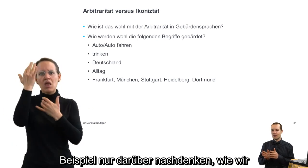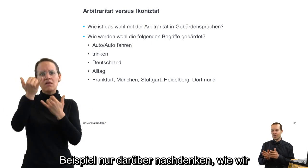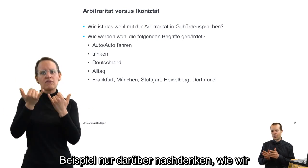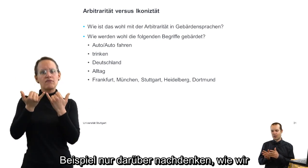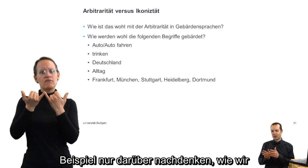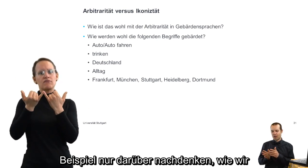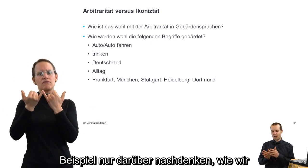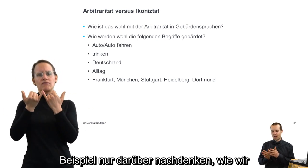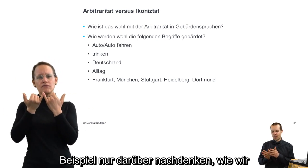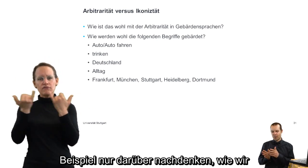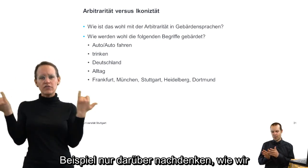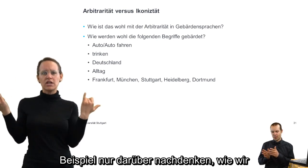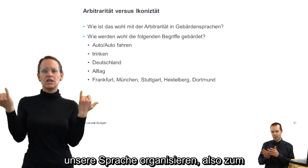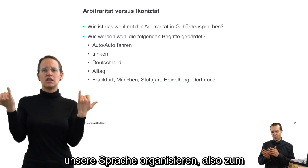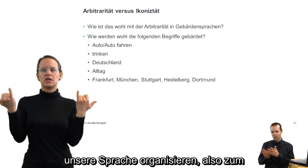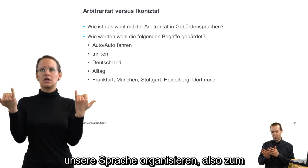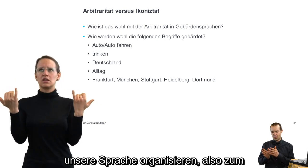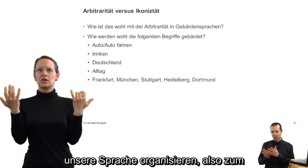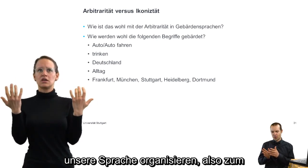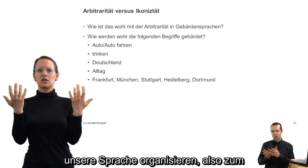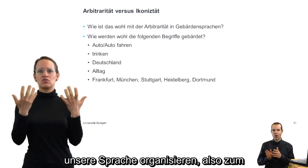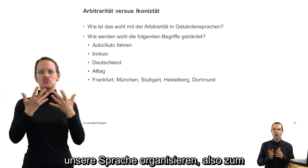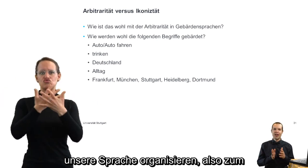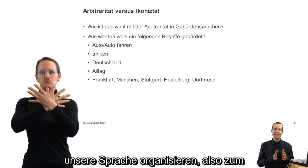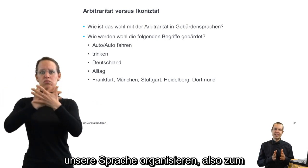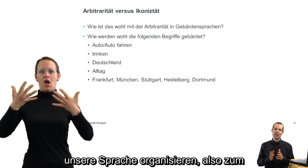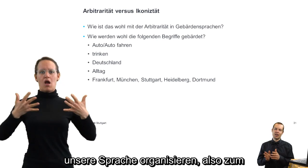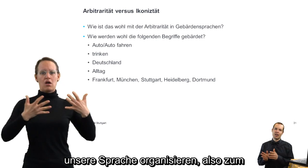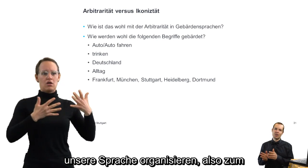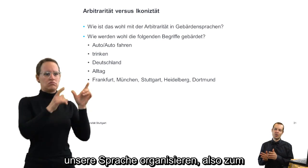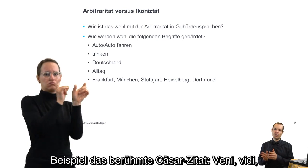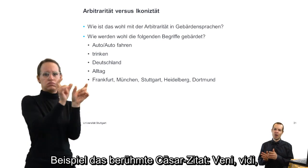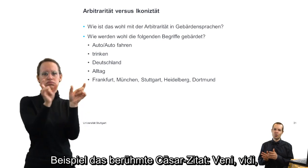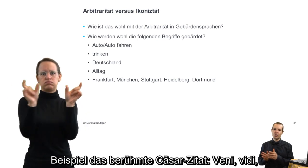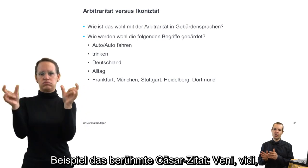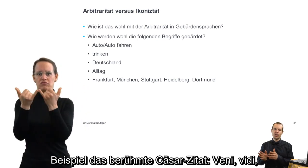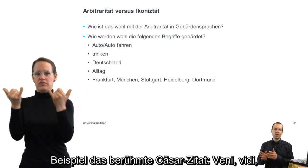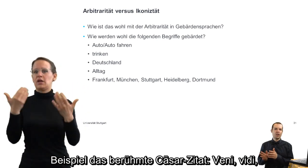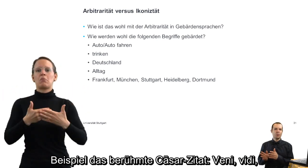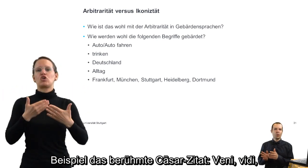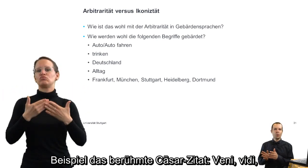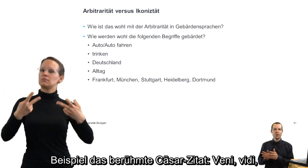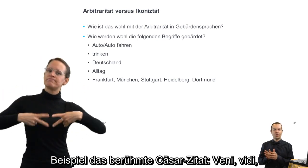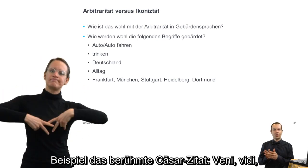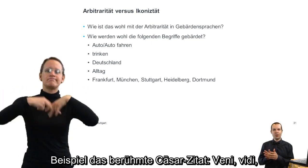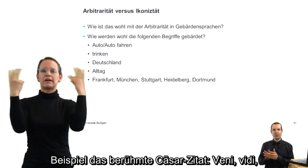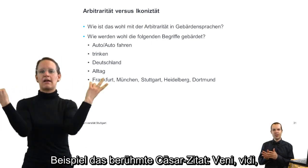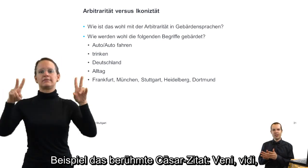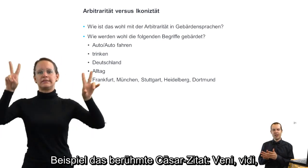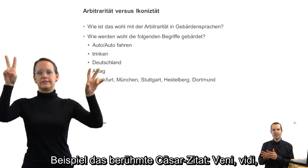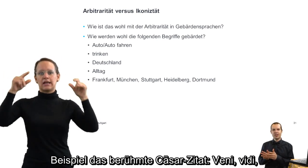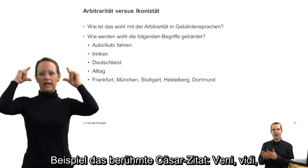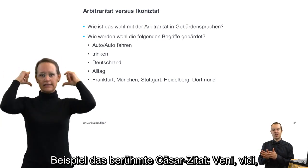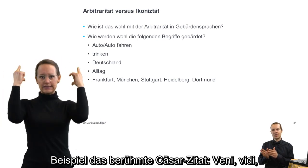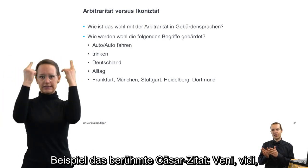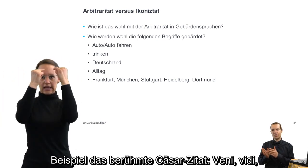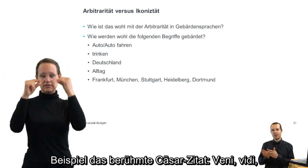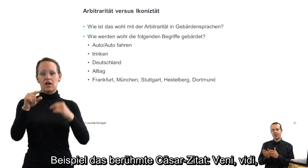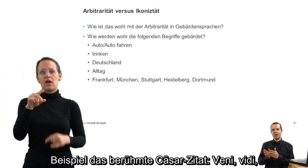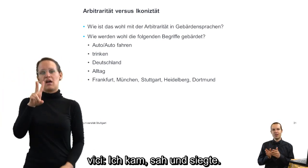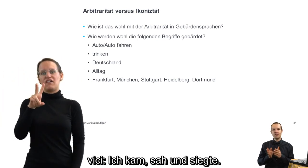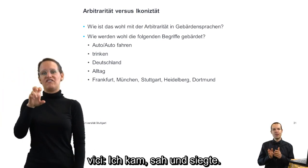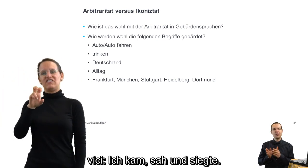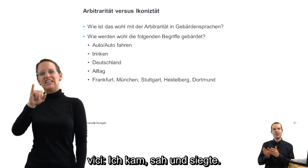wie wir unsere Sprache organisieren. Also zum Beispiel das berühmte Cäsar-Zitat,